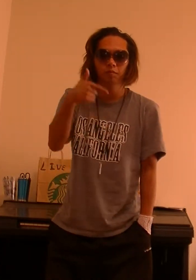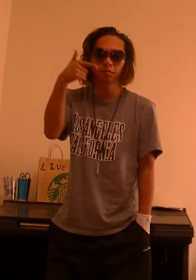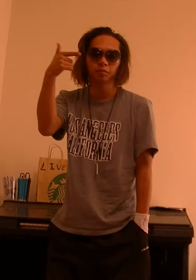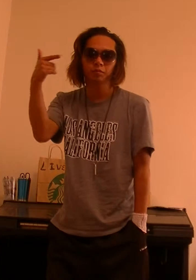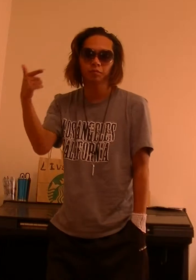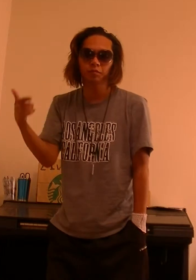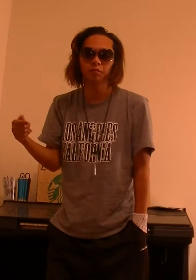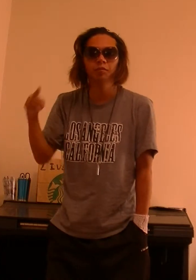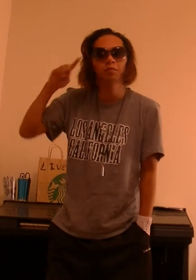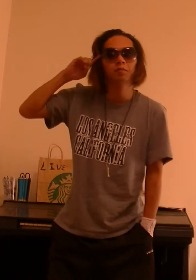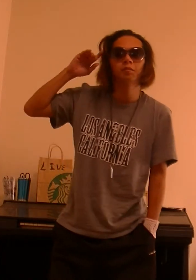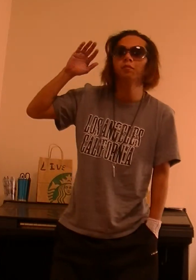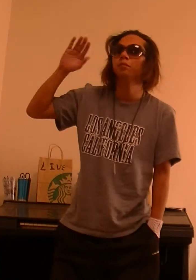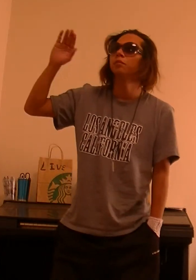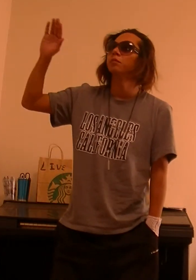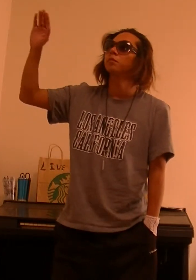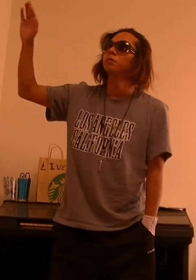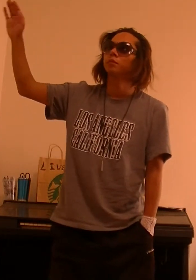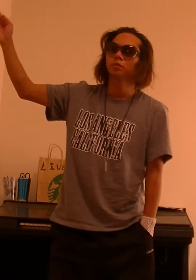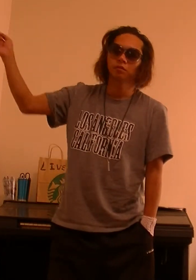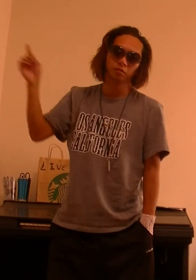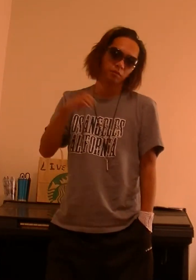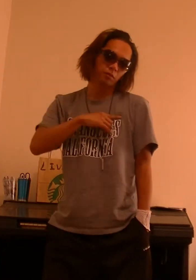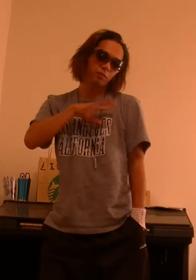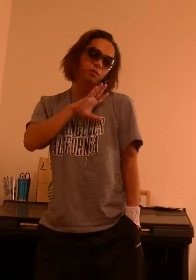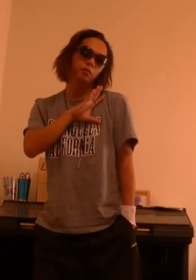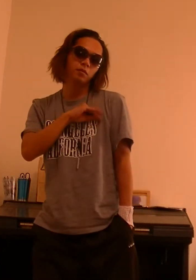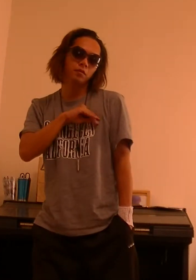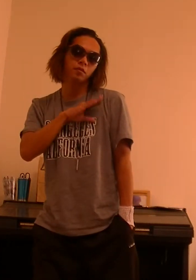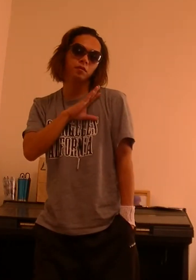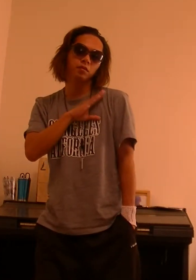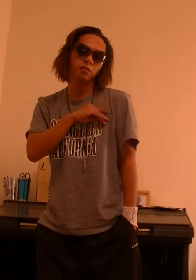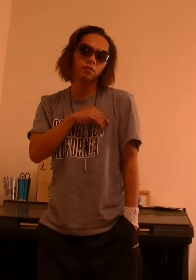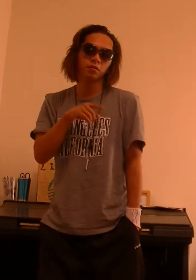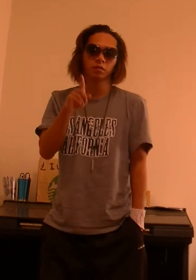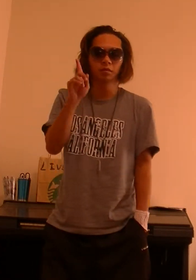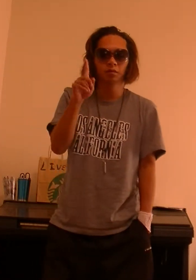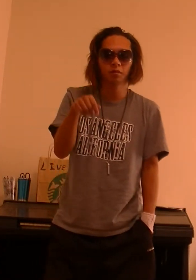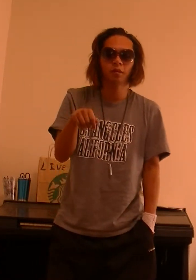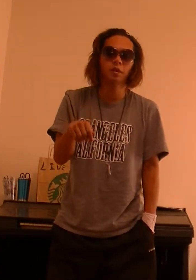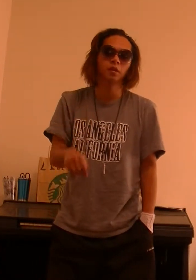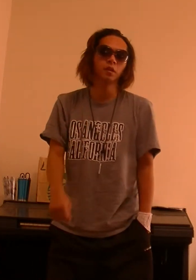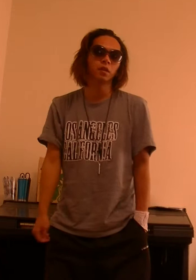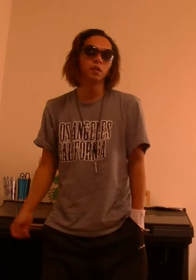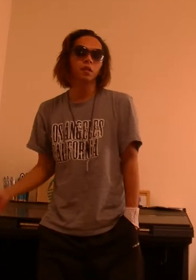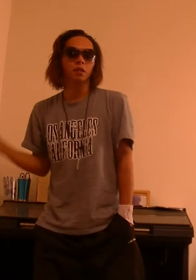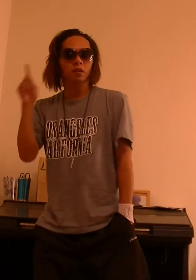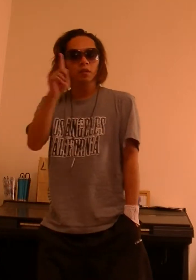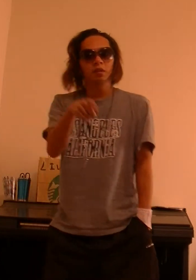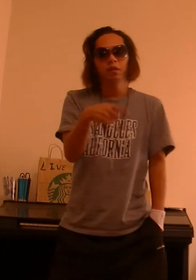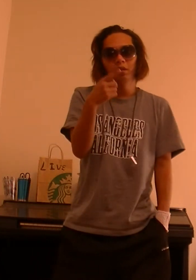て、愛に切ない時、一人でいない